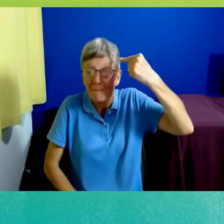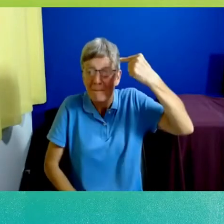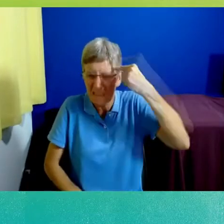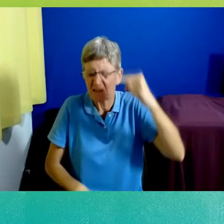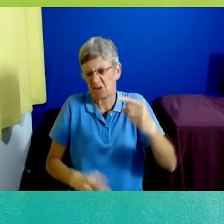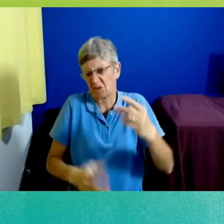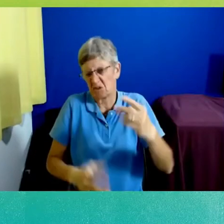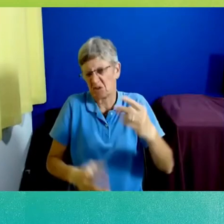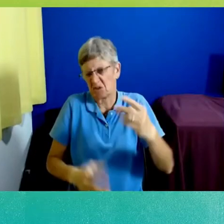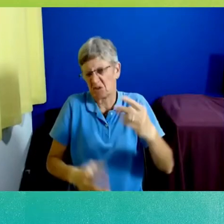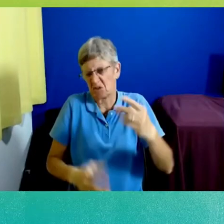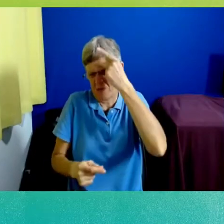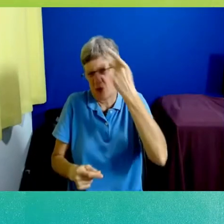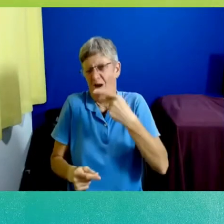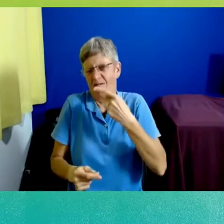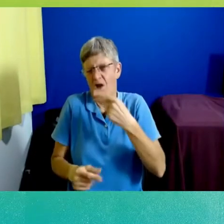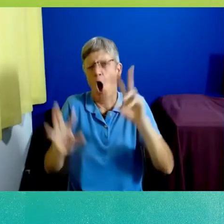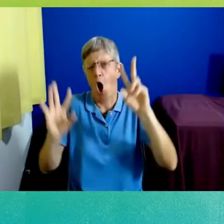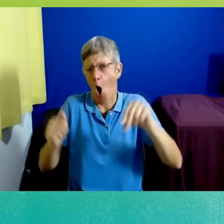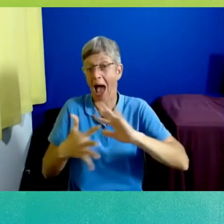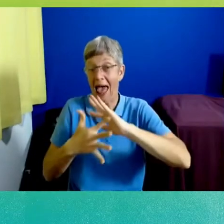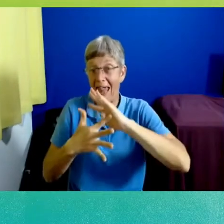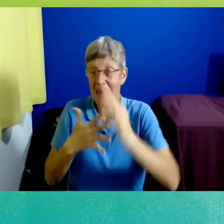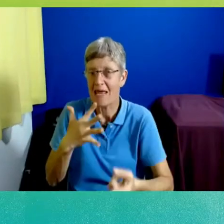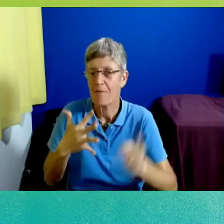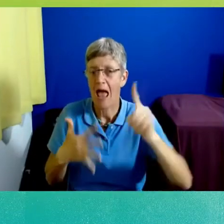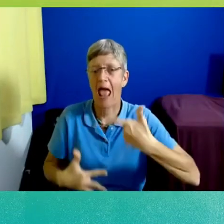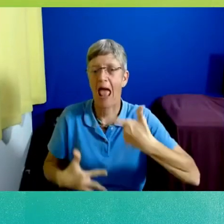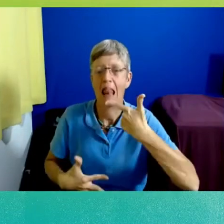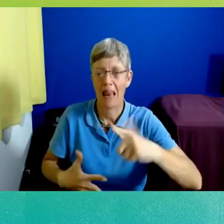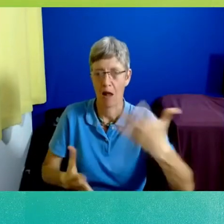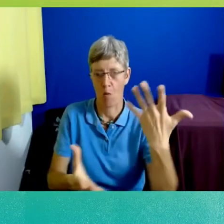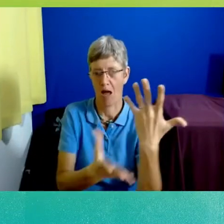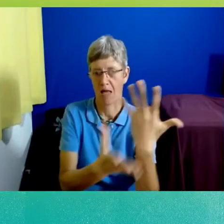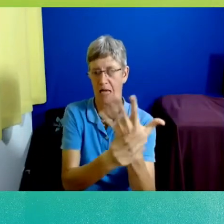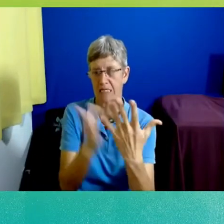isso é muito importante. Como ponto 4,